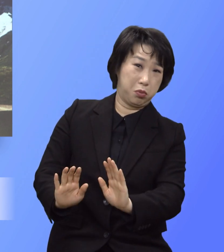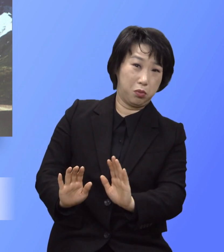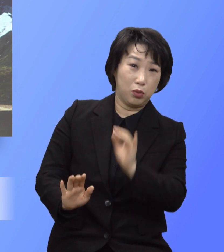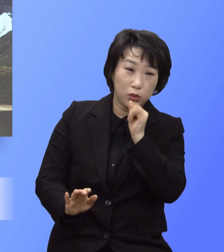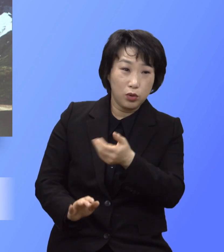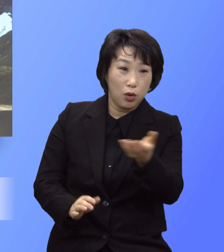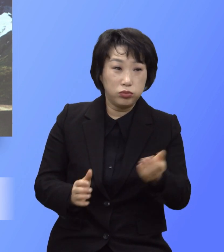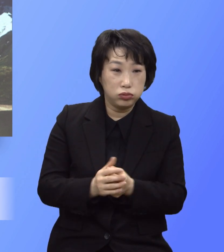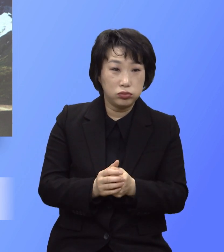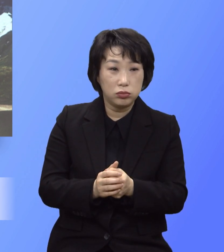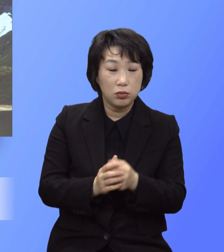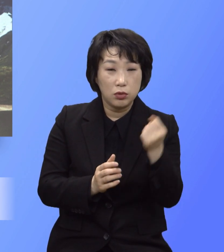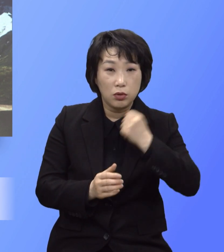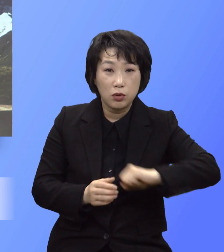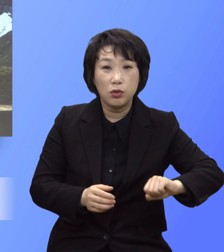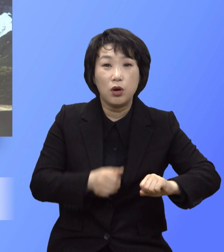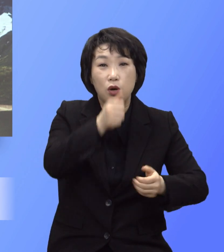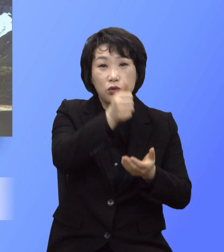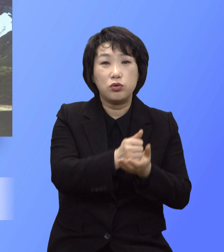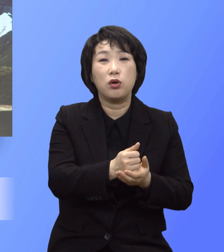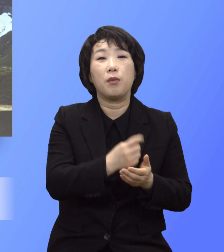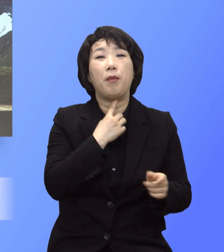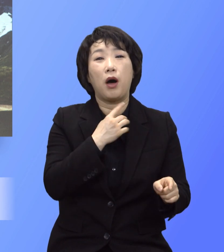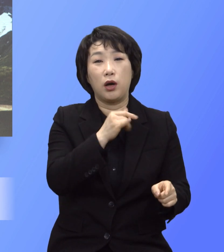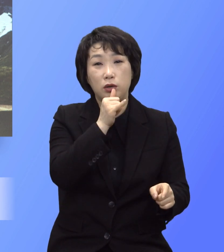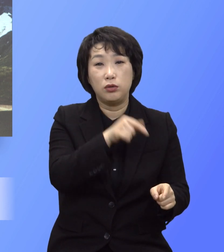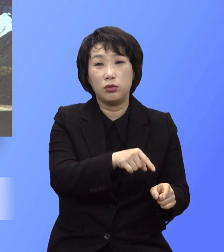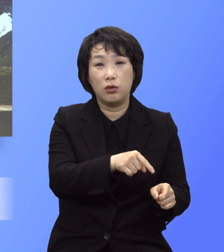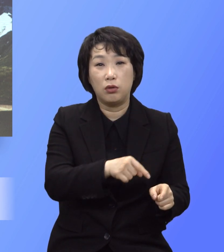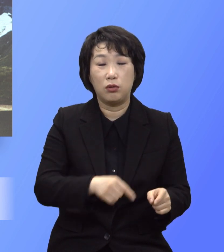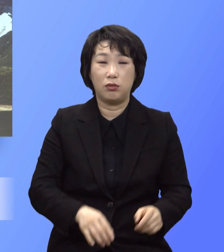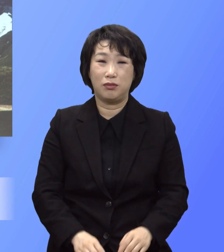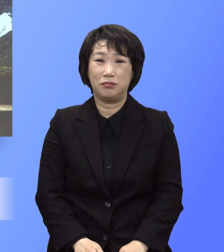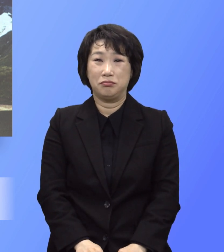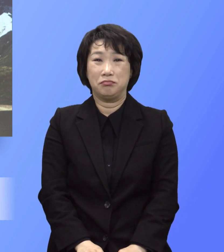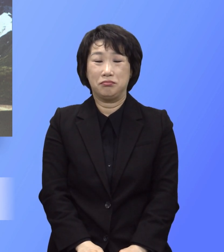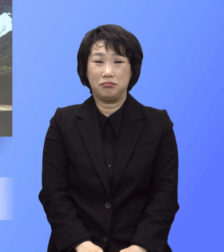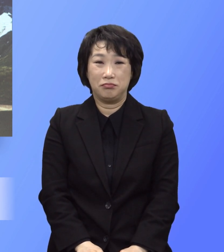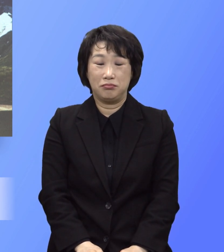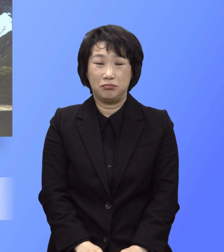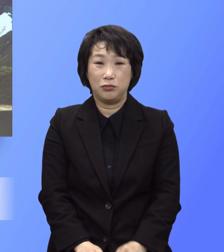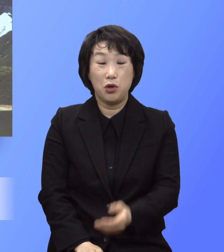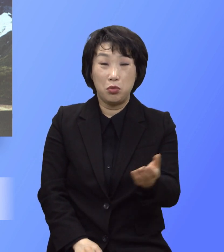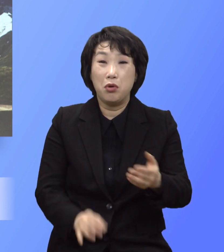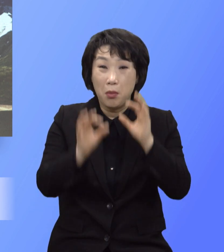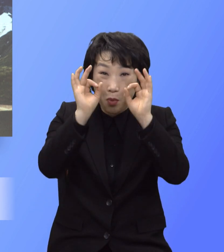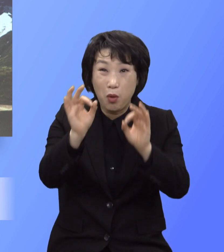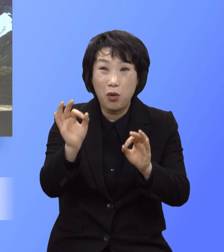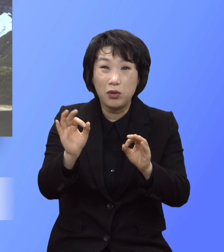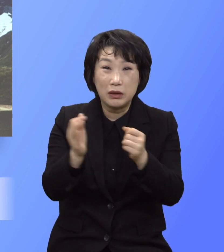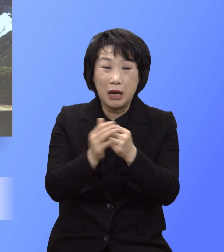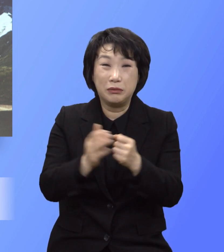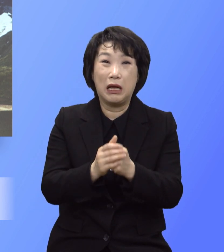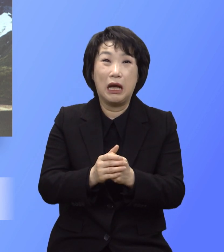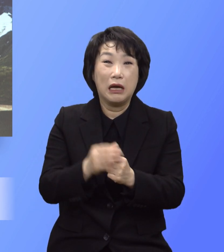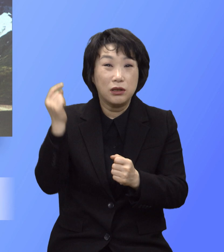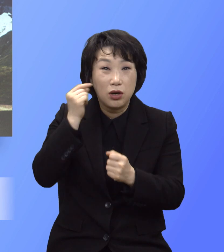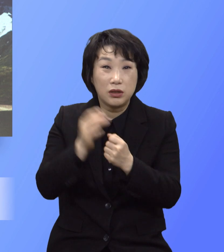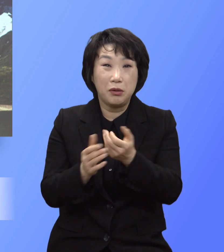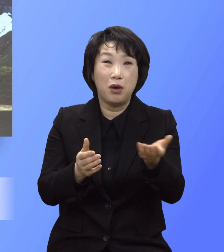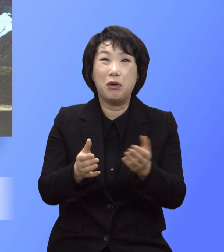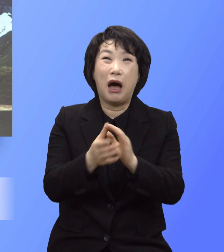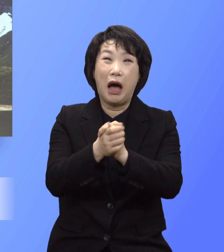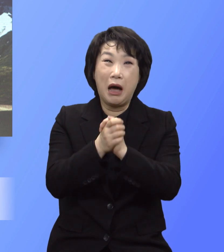사람은 부정하는 죄밖에는 그에게 돌아가지 않습니다. 들었다고 하는 것이나 행동에서 가져야